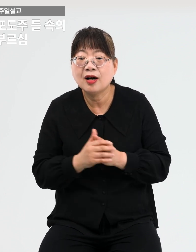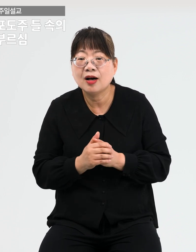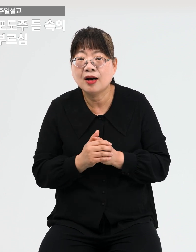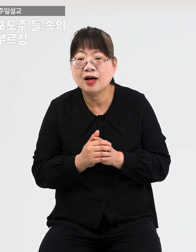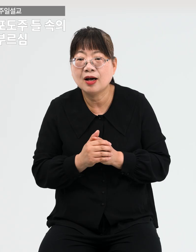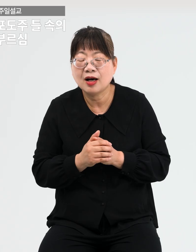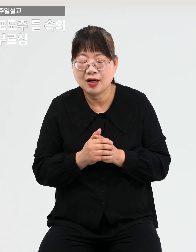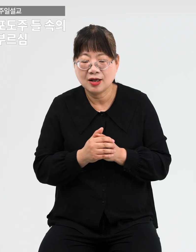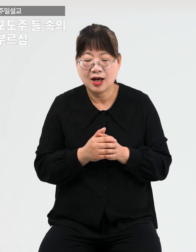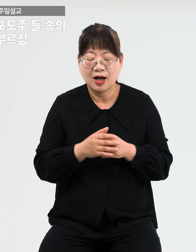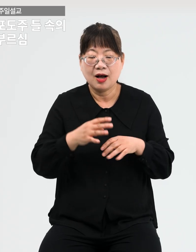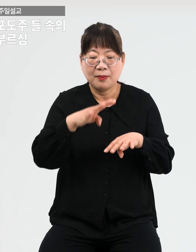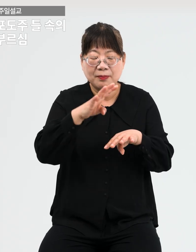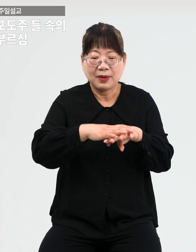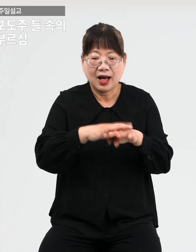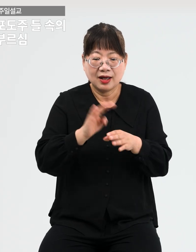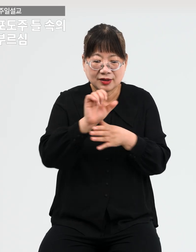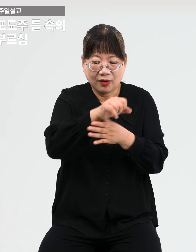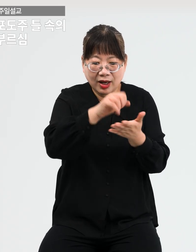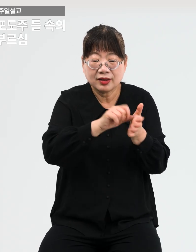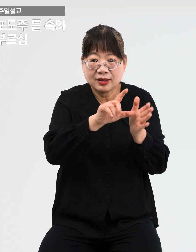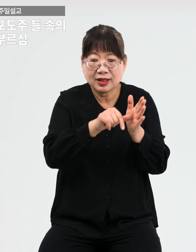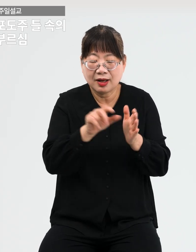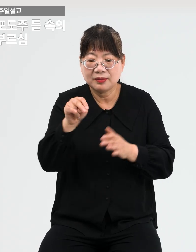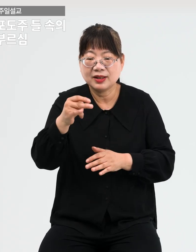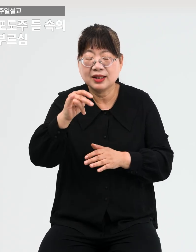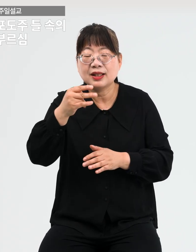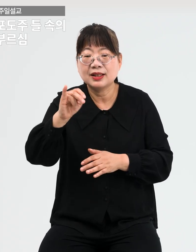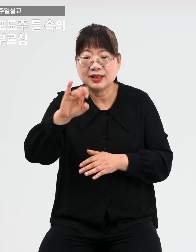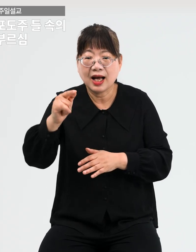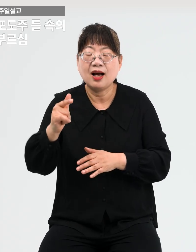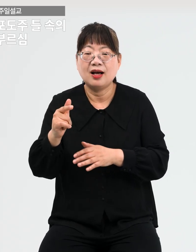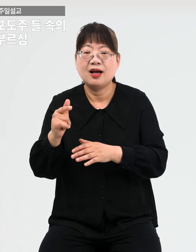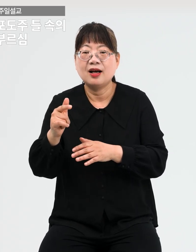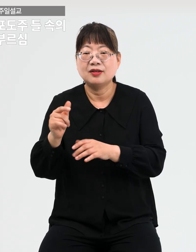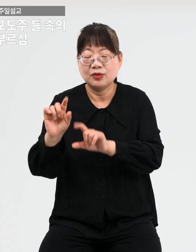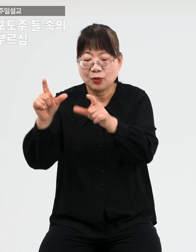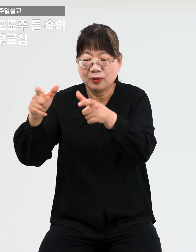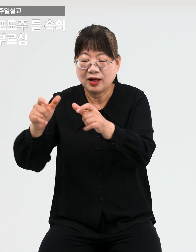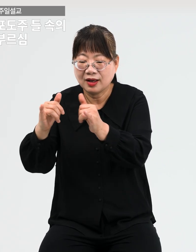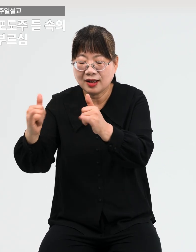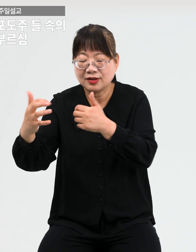미디안과 아말렉과 동방 사람들이 치러 올라와서. 네,